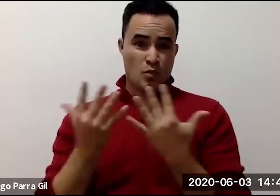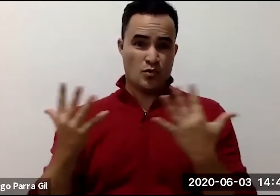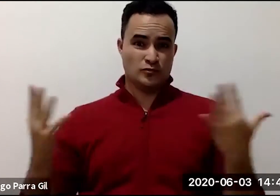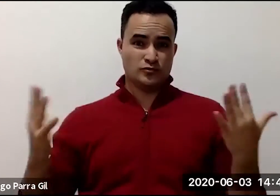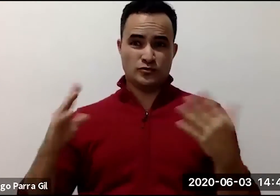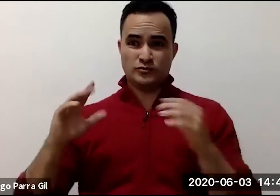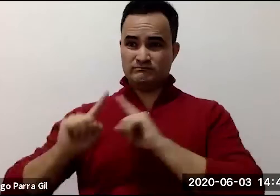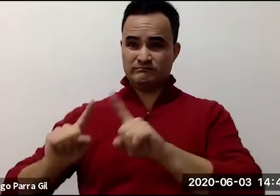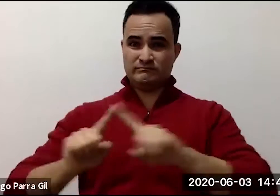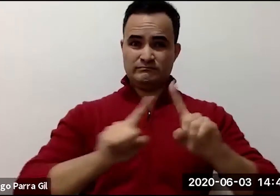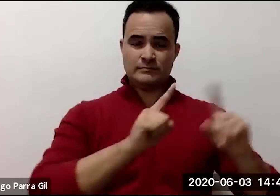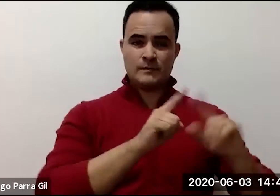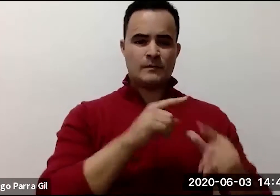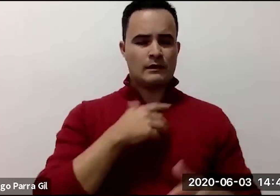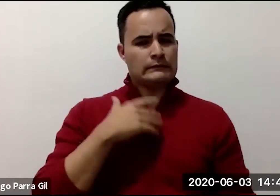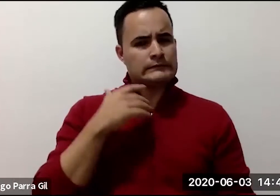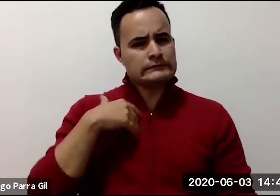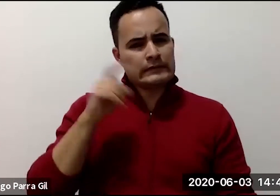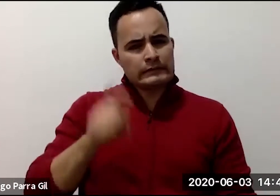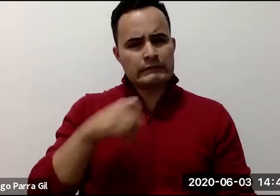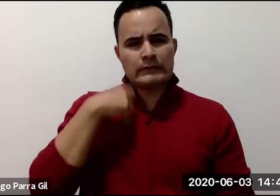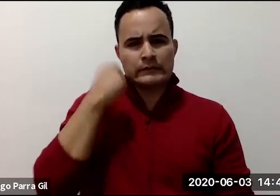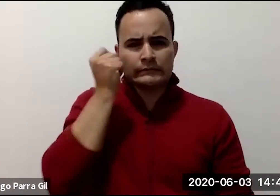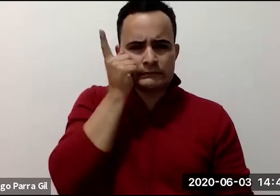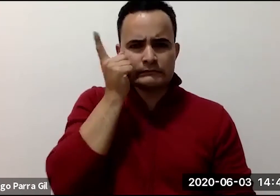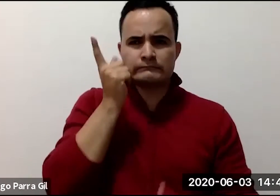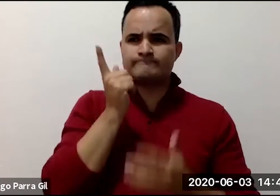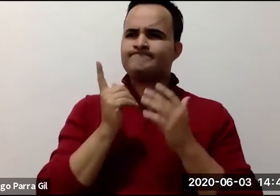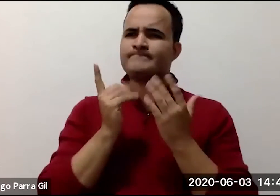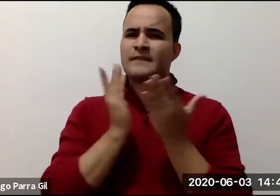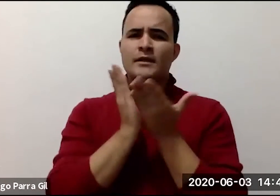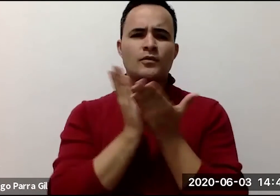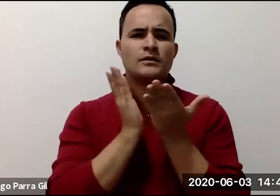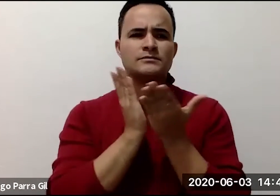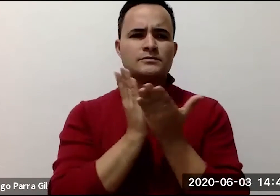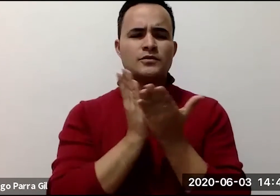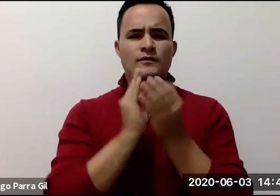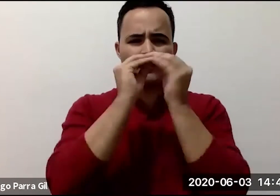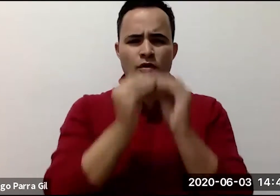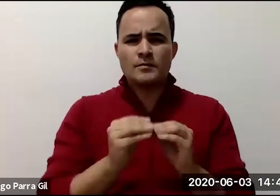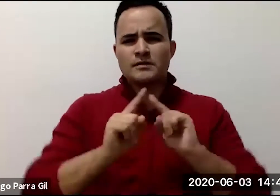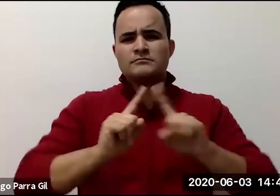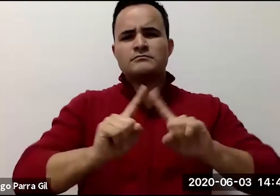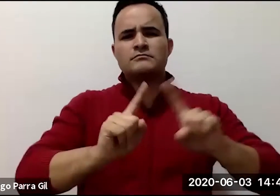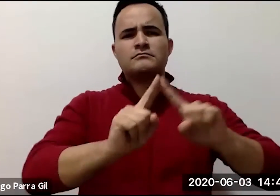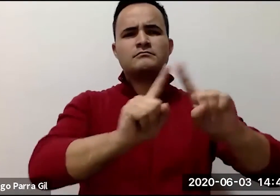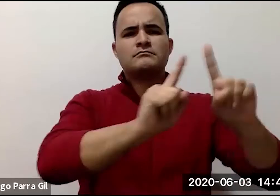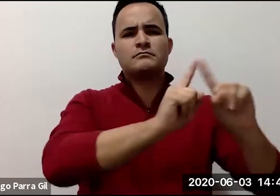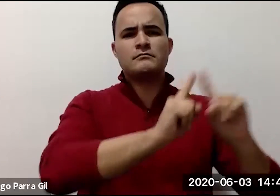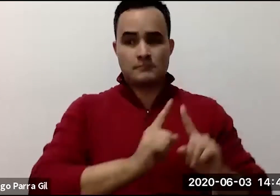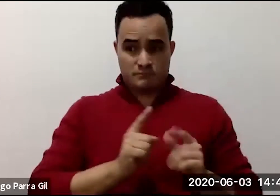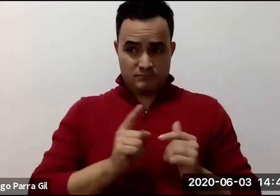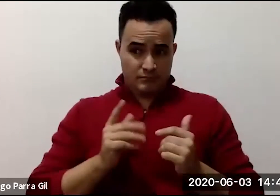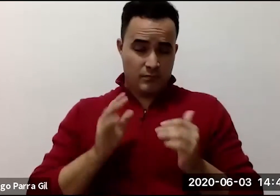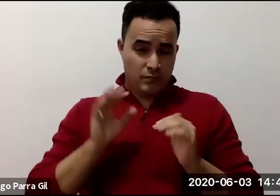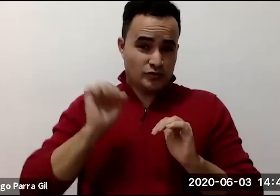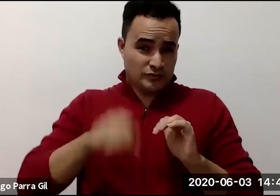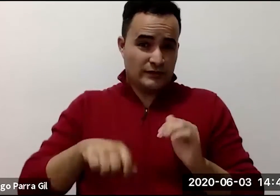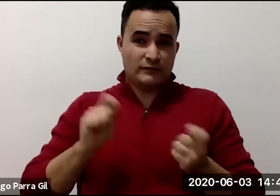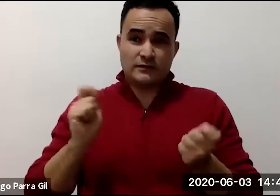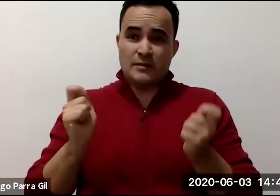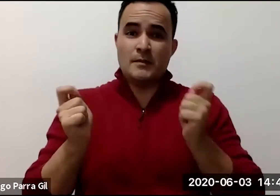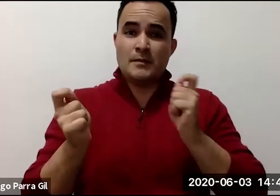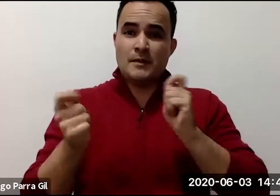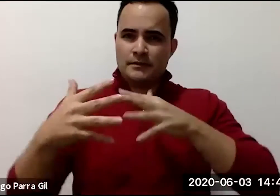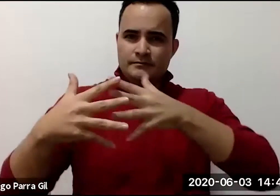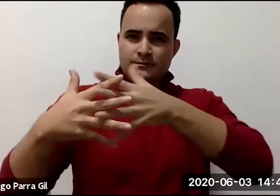otras educaciones pueden ser un horizonte pedagógico para esta transición civilizatoria. no siempre en la